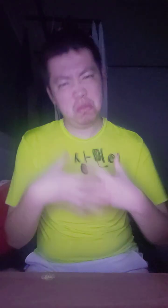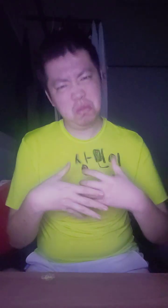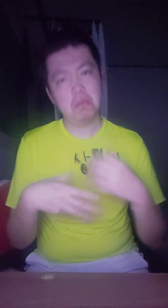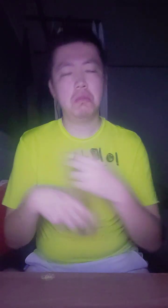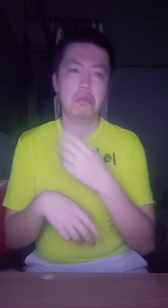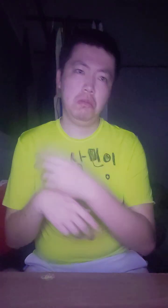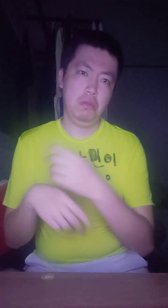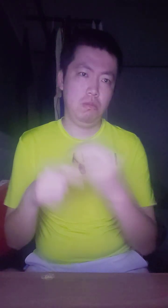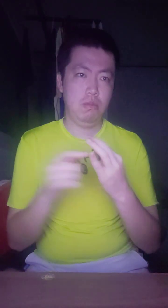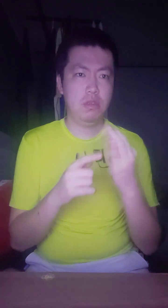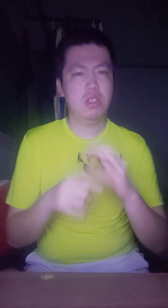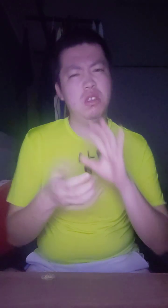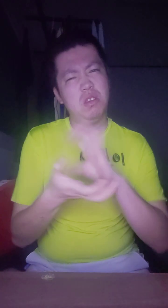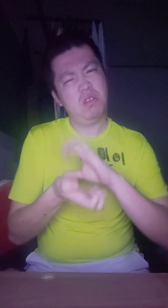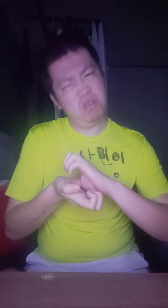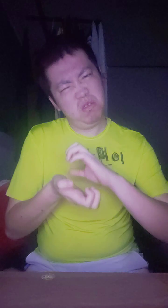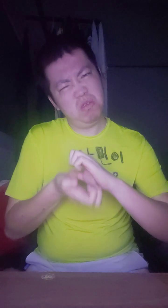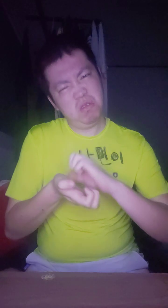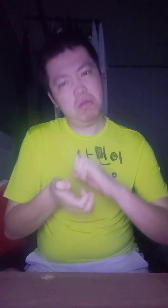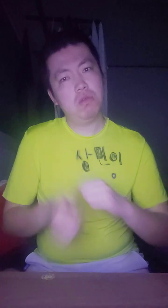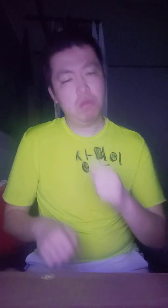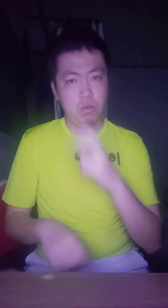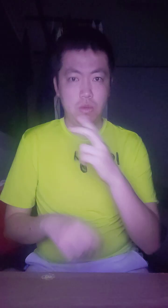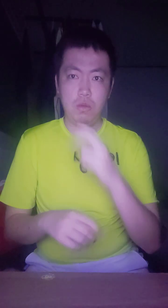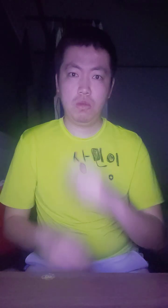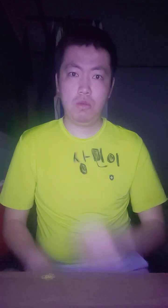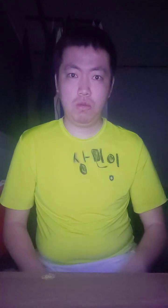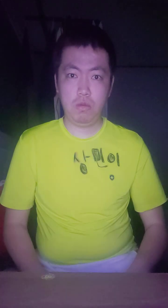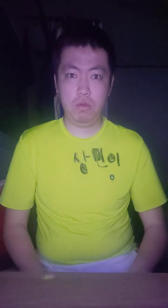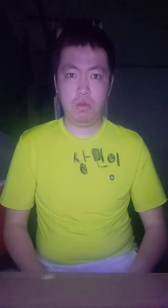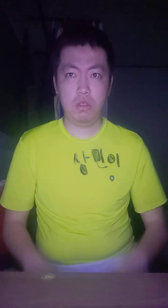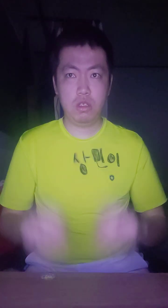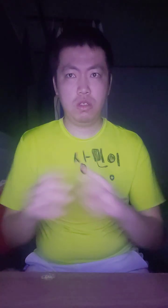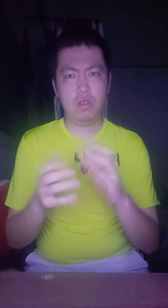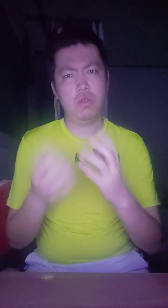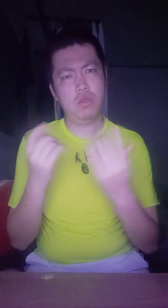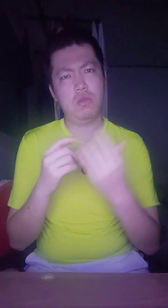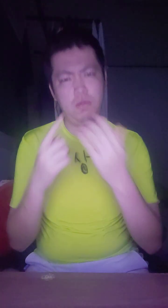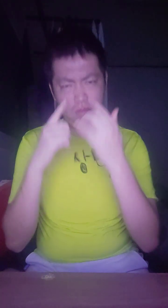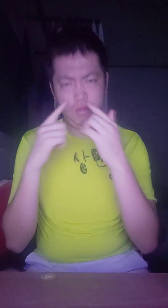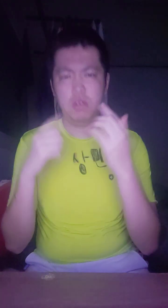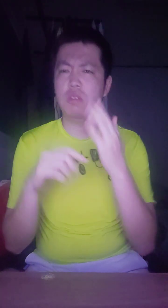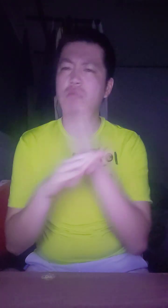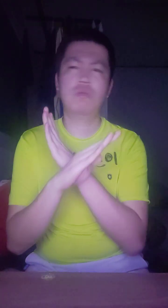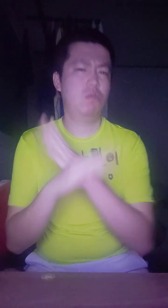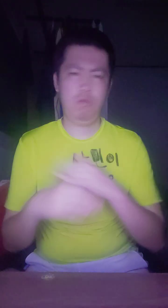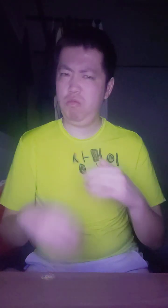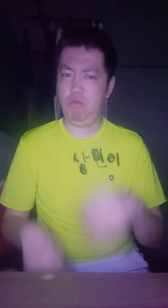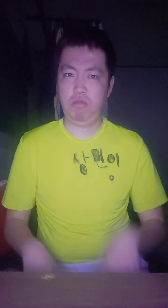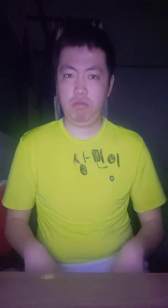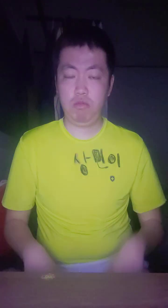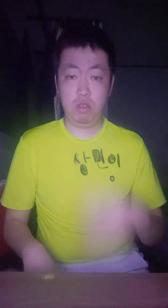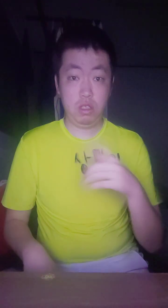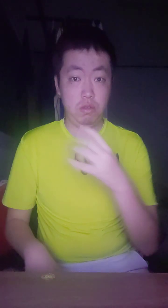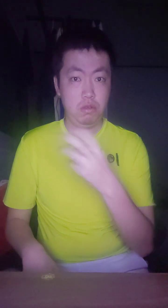바 심정신의 상태에 확인되어서 하지만 여성은 의식을 되찾지 못했고 오늘까지 열흘